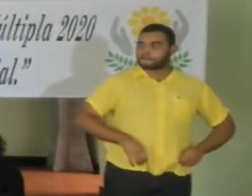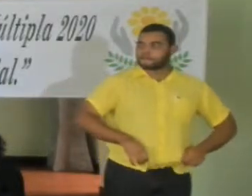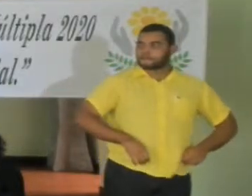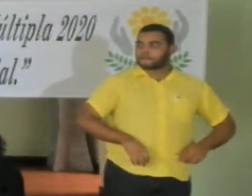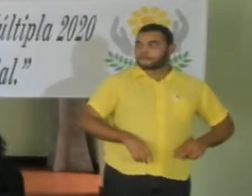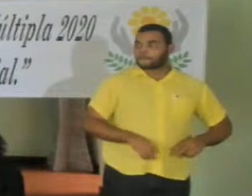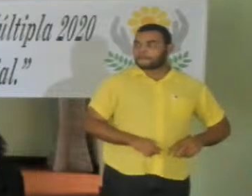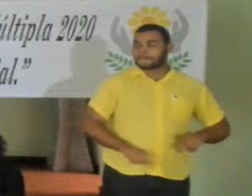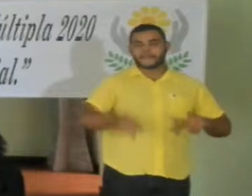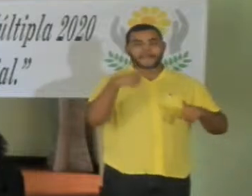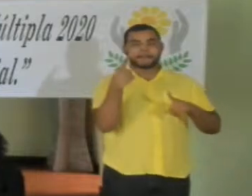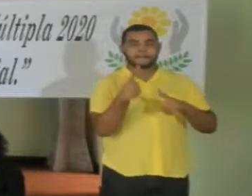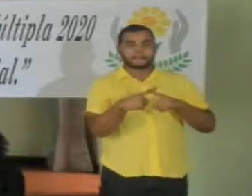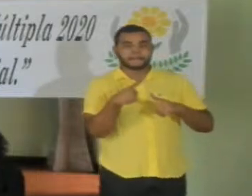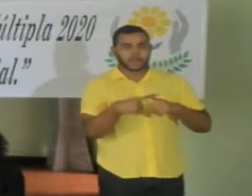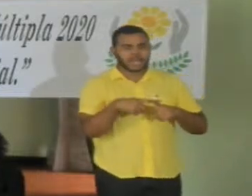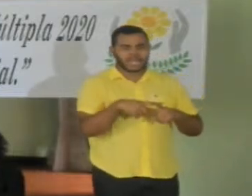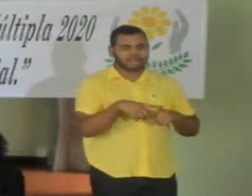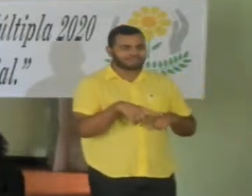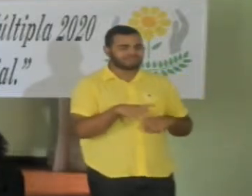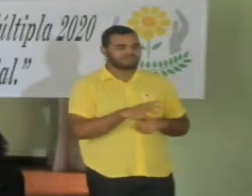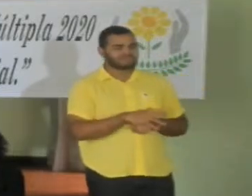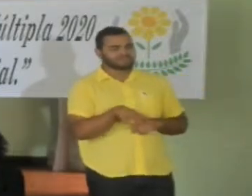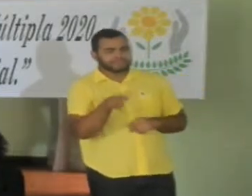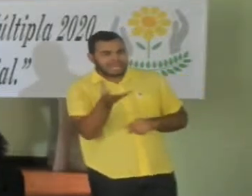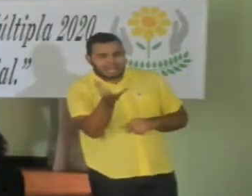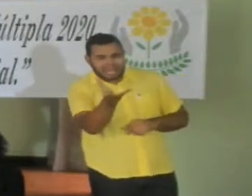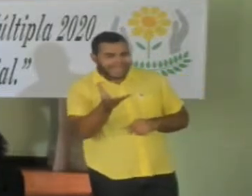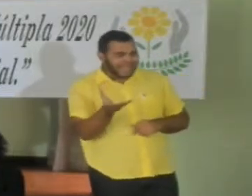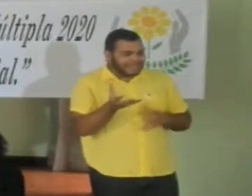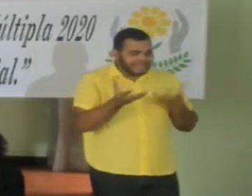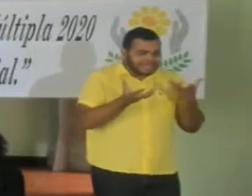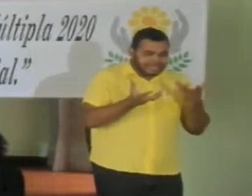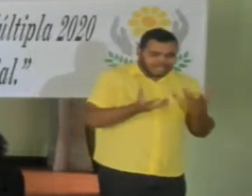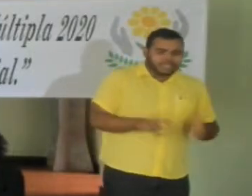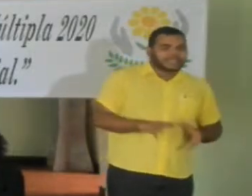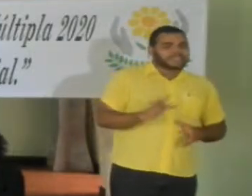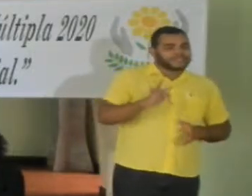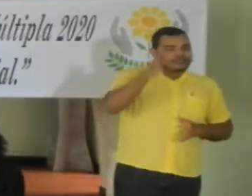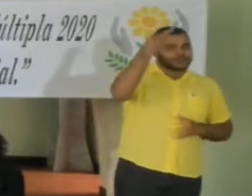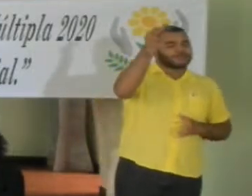Porque, querendo ou não, a gente vai embora.